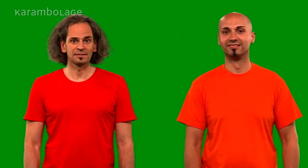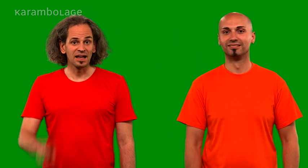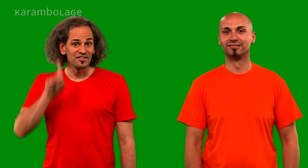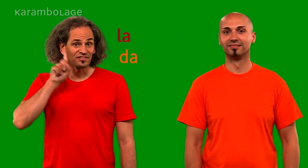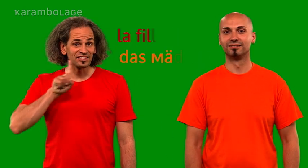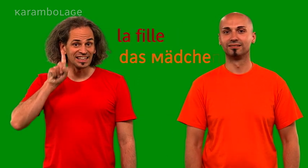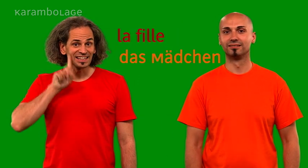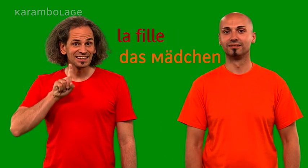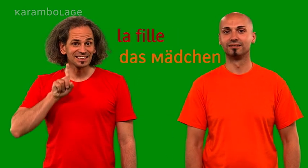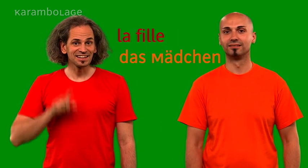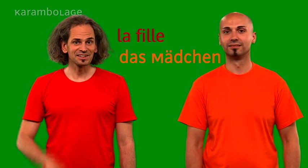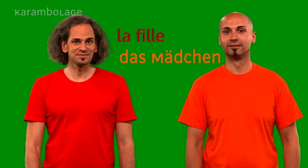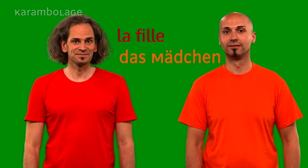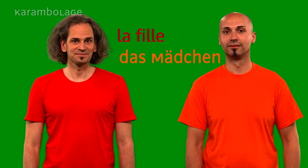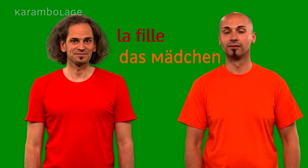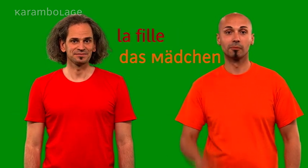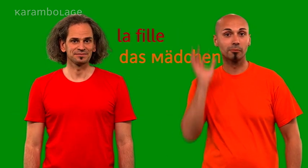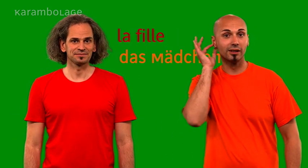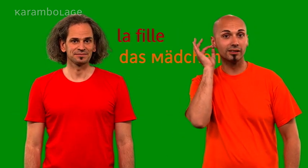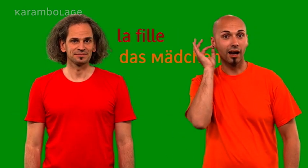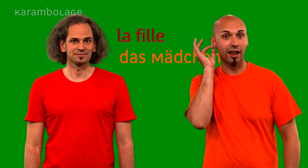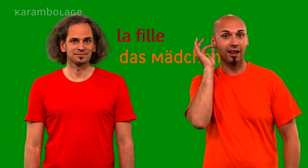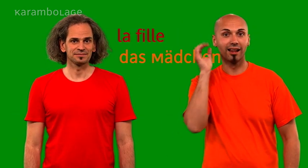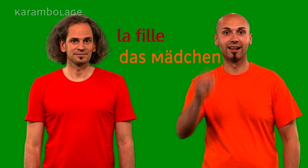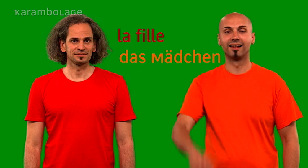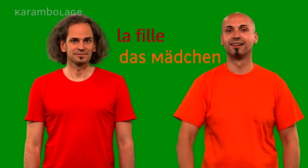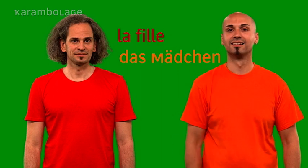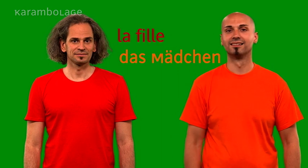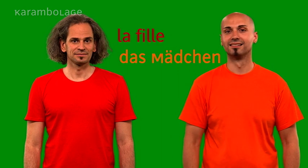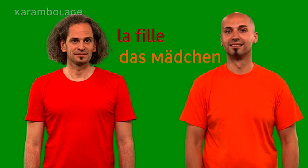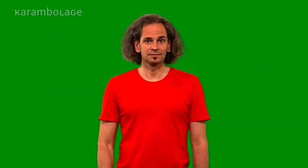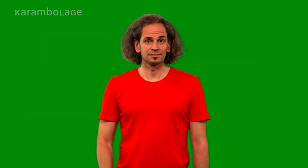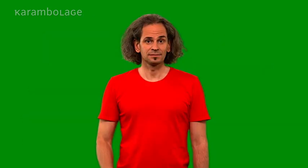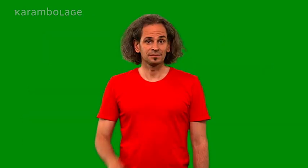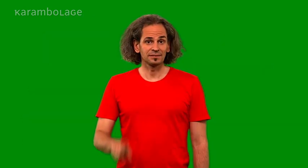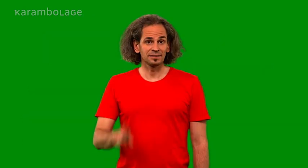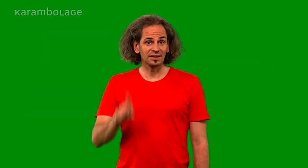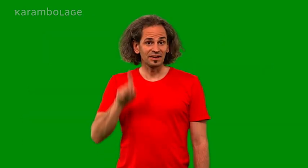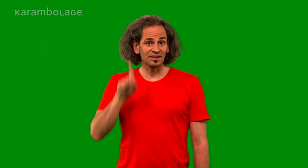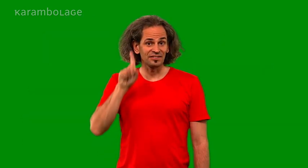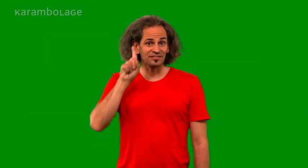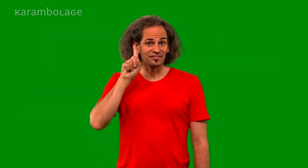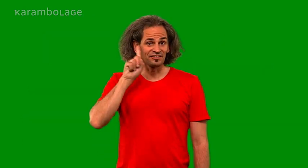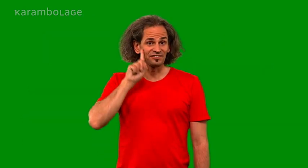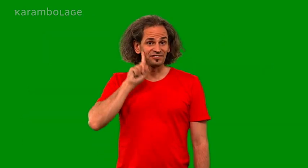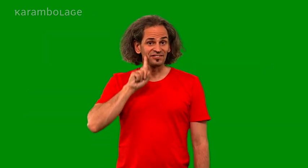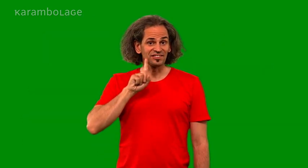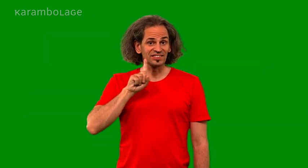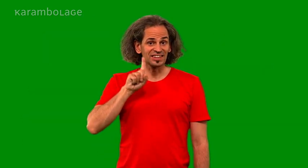Das Mädchen. Da. Im Französischen ist die Gebärde für Mädchen